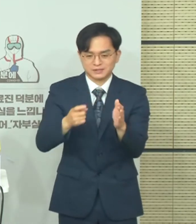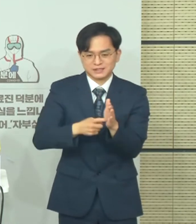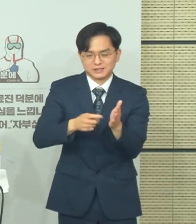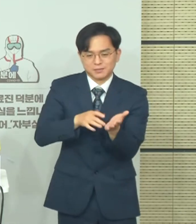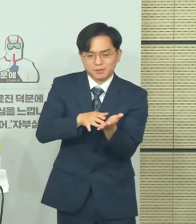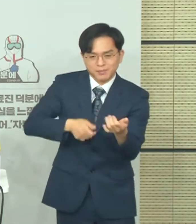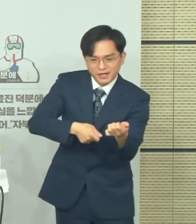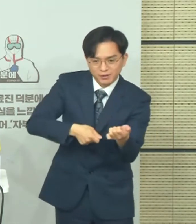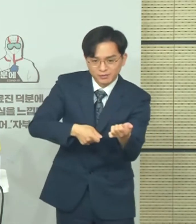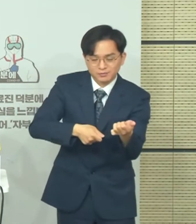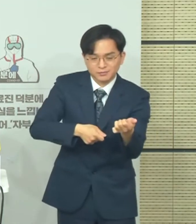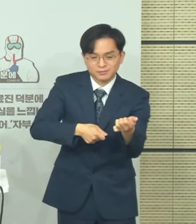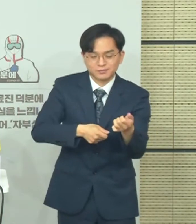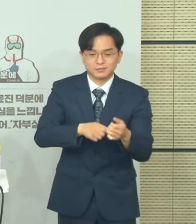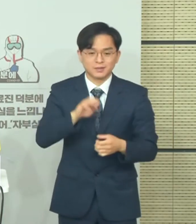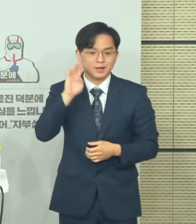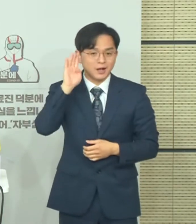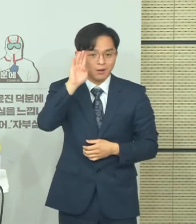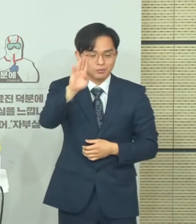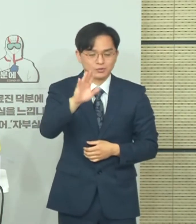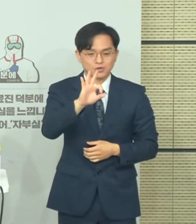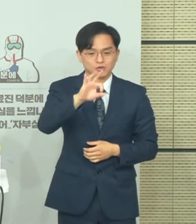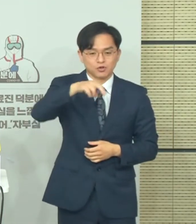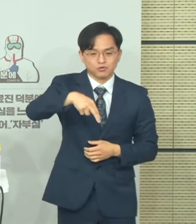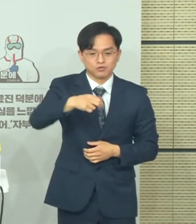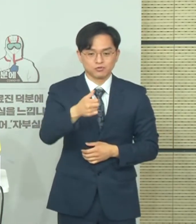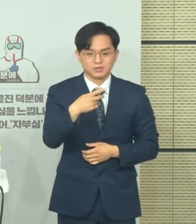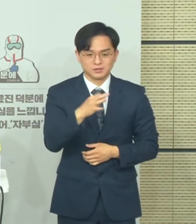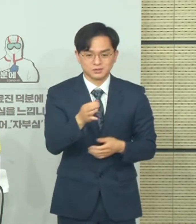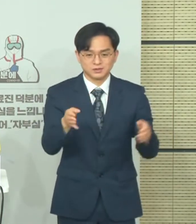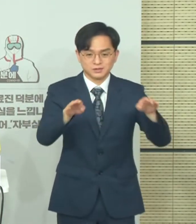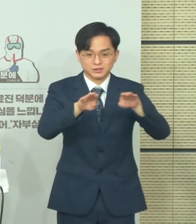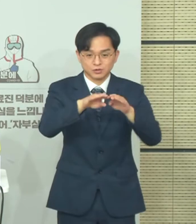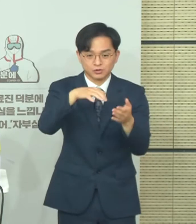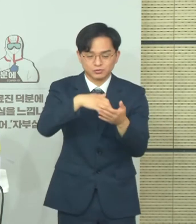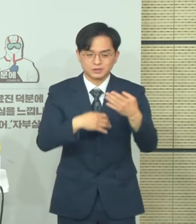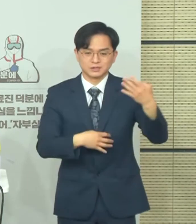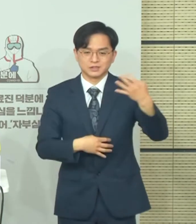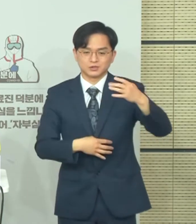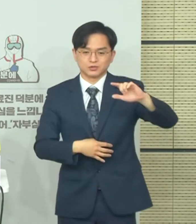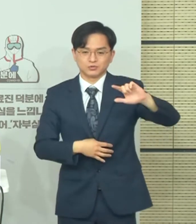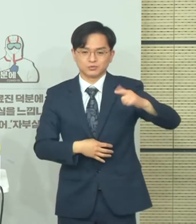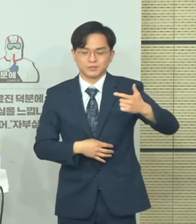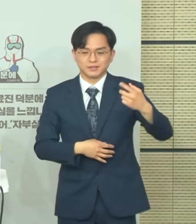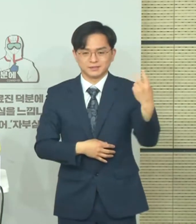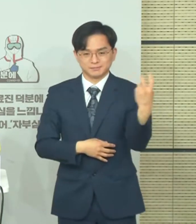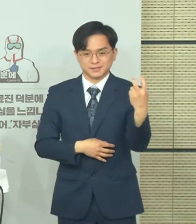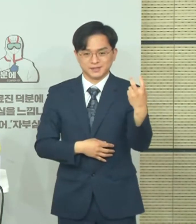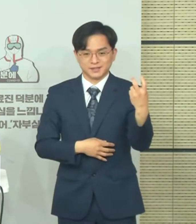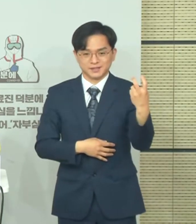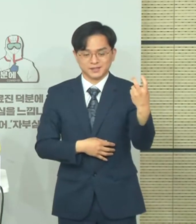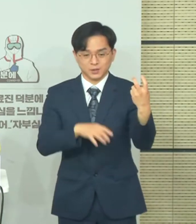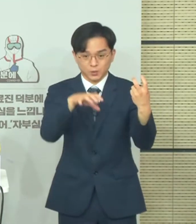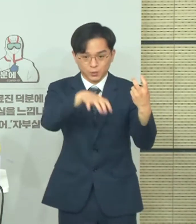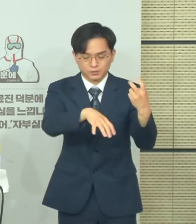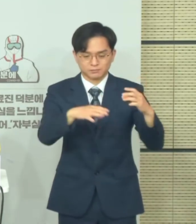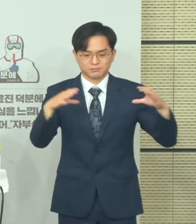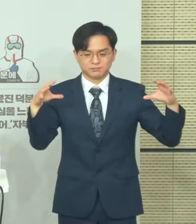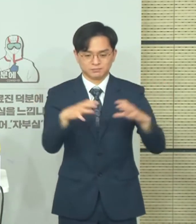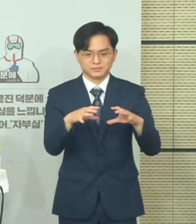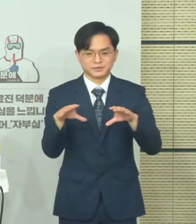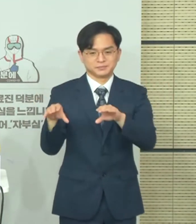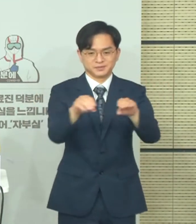유흥주점 106 11개소 등 유형 시설 4626 개소에 대한 즉 팝 금지 제한